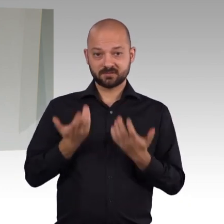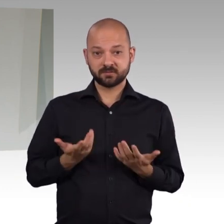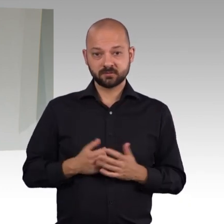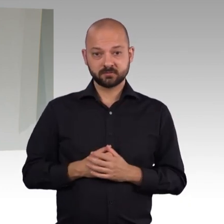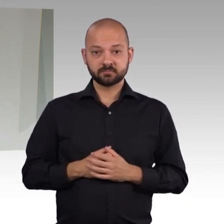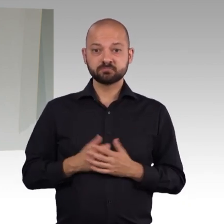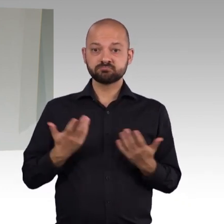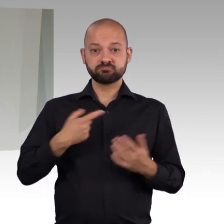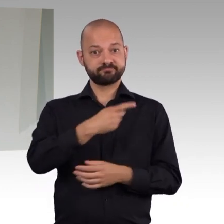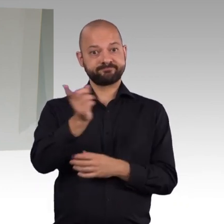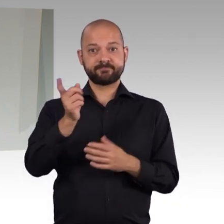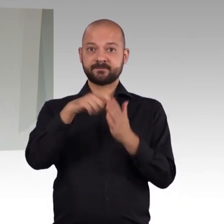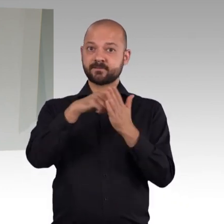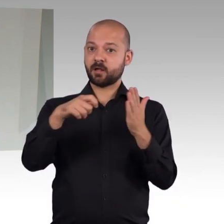worden.